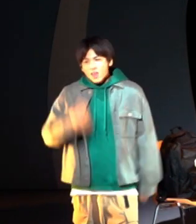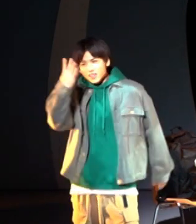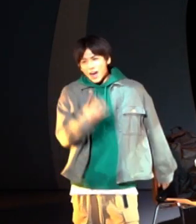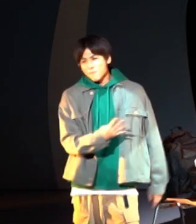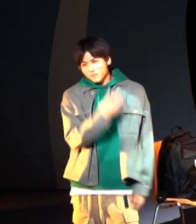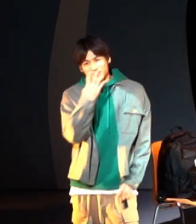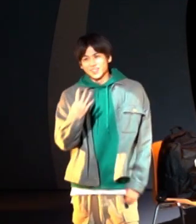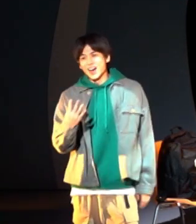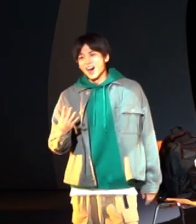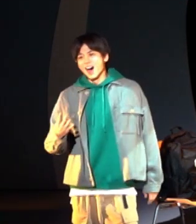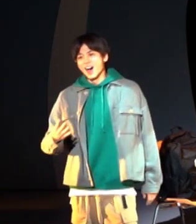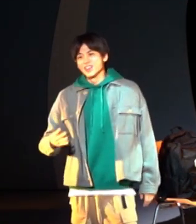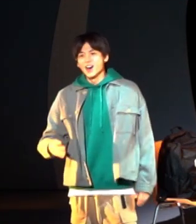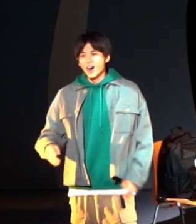たったよ、